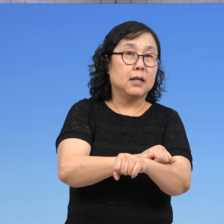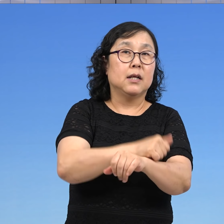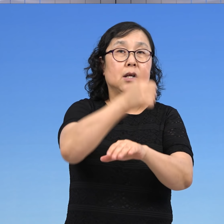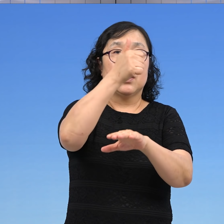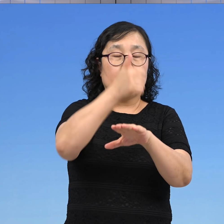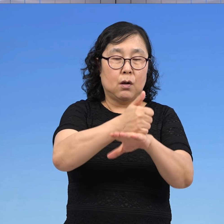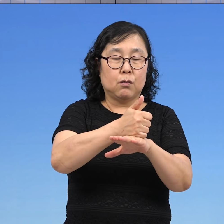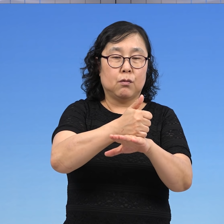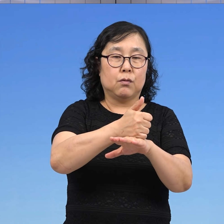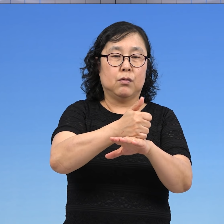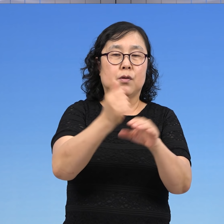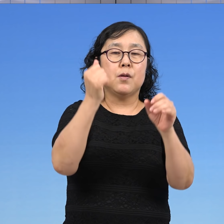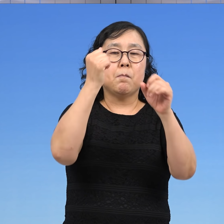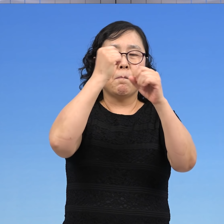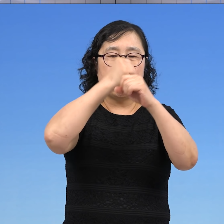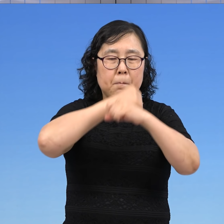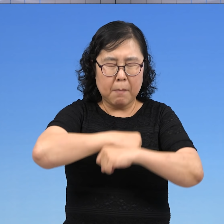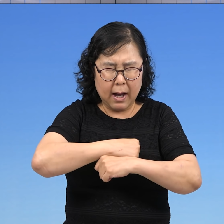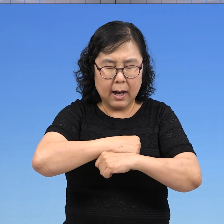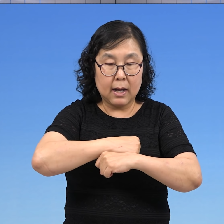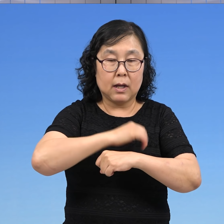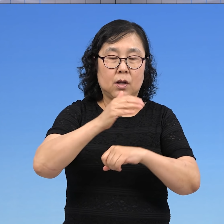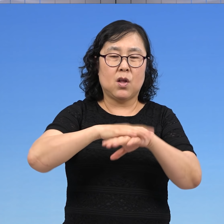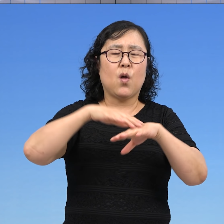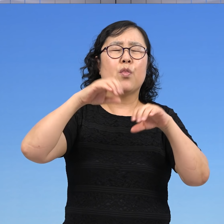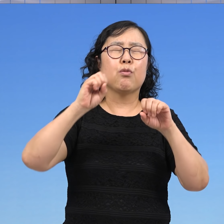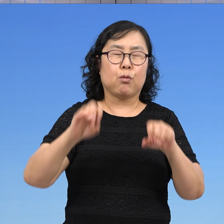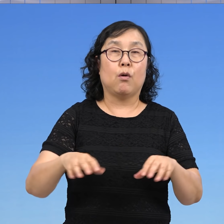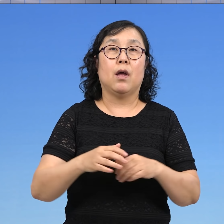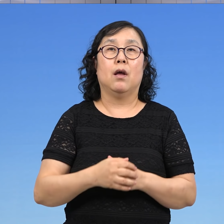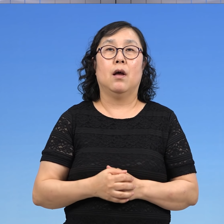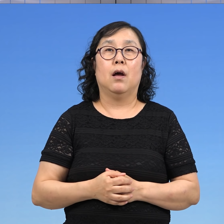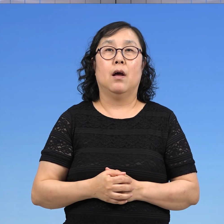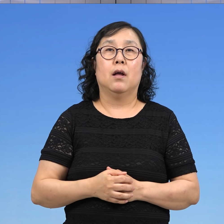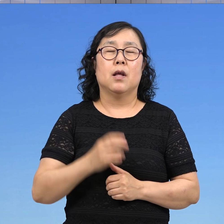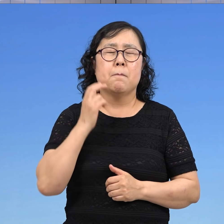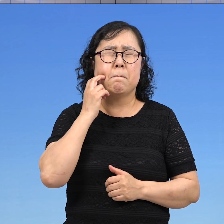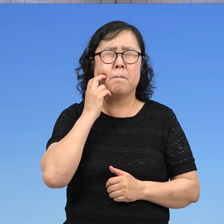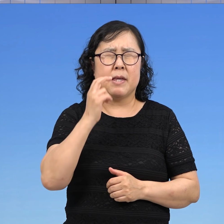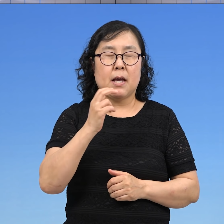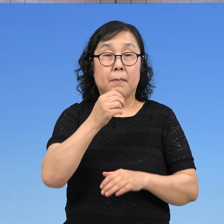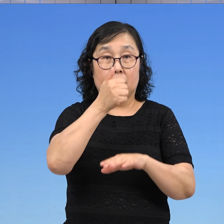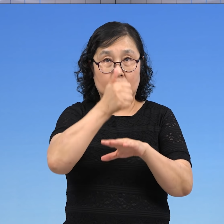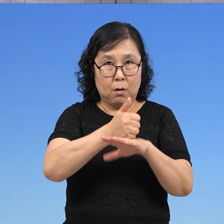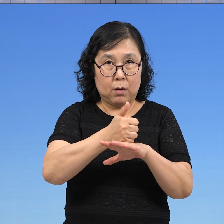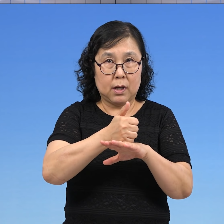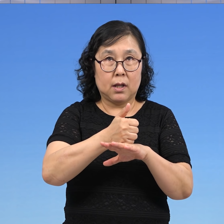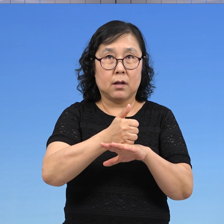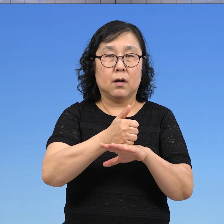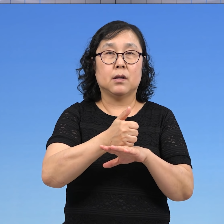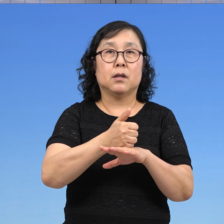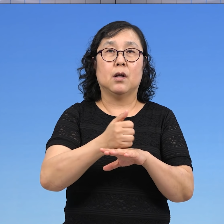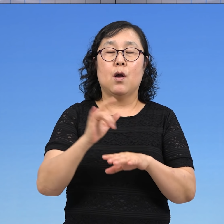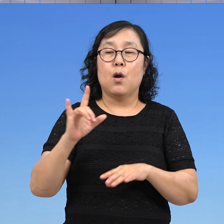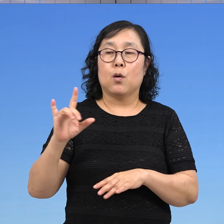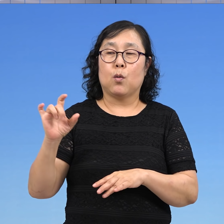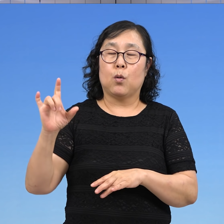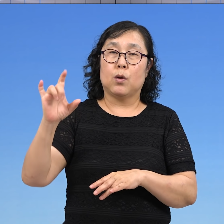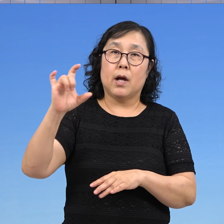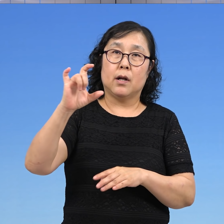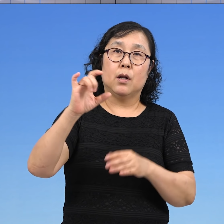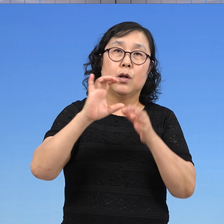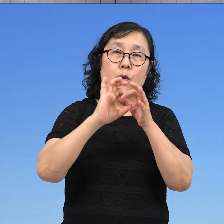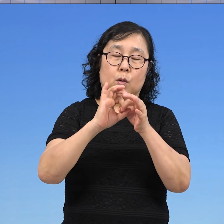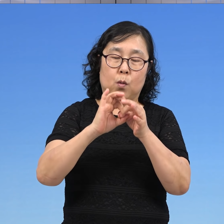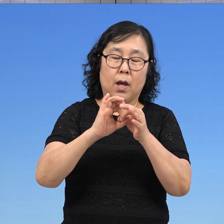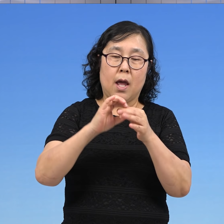것은 결국은 불입 결국은 추가 떠라 이렇기 참으로 결로 매치 진다는 걸 코로나